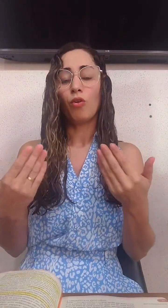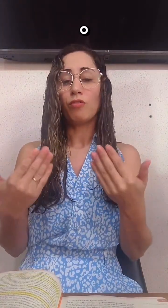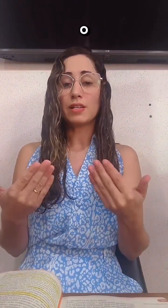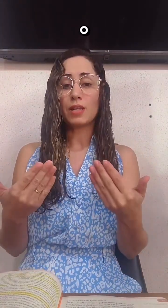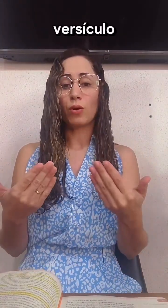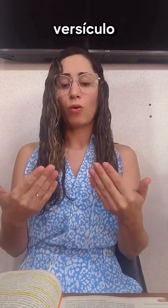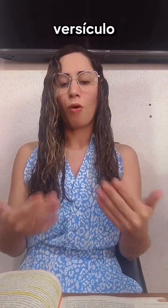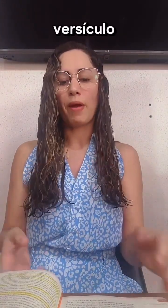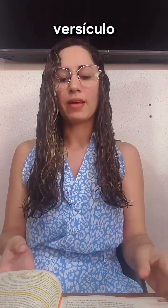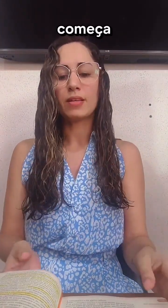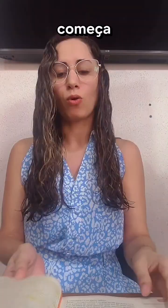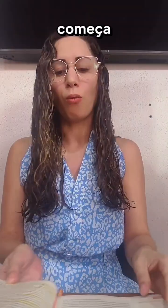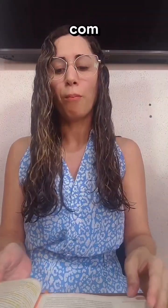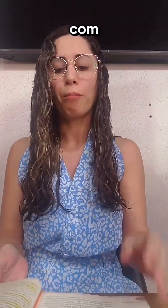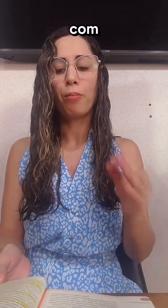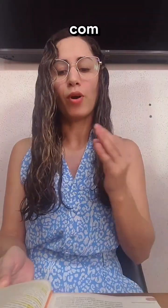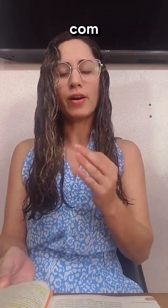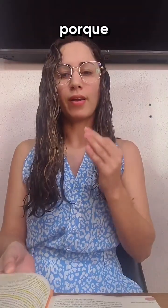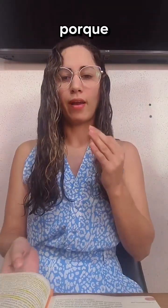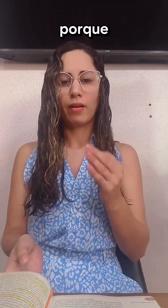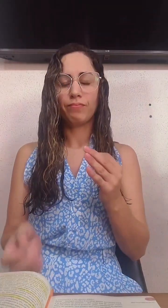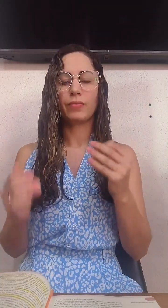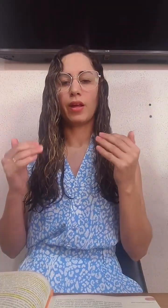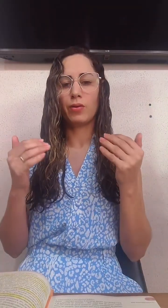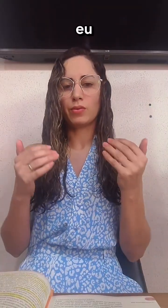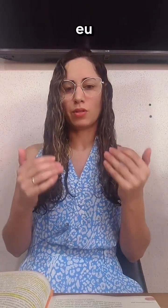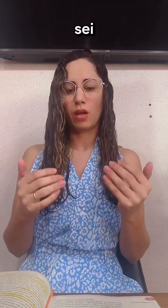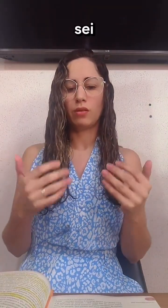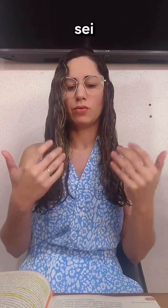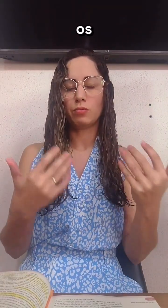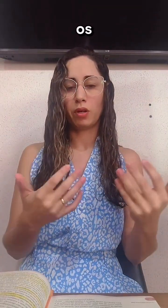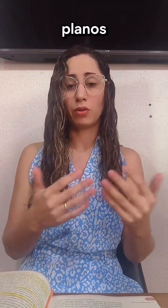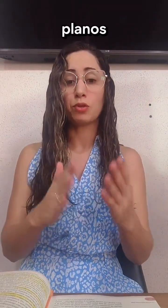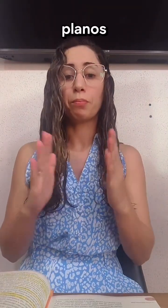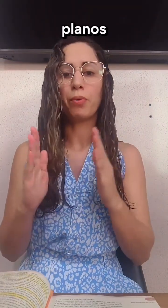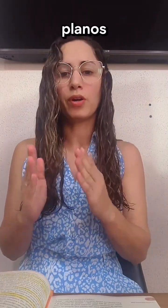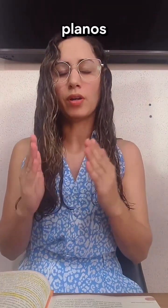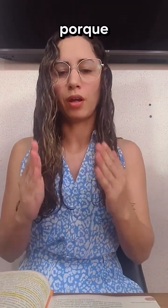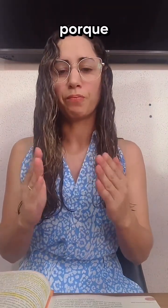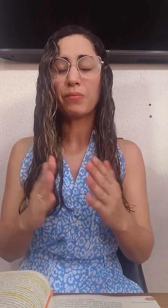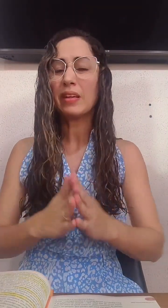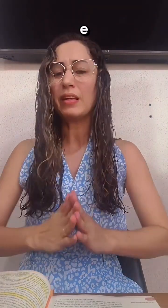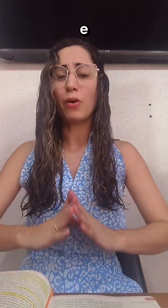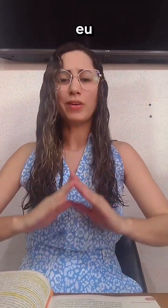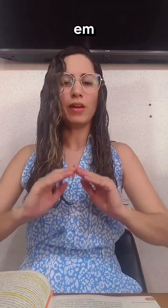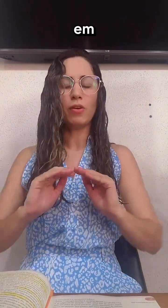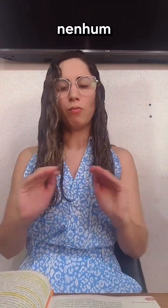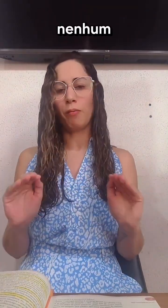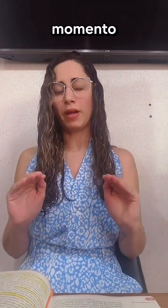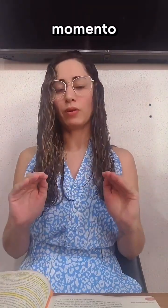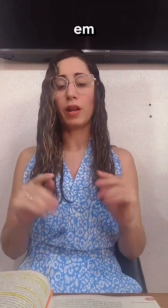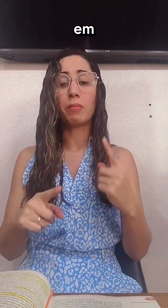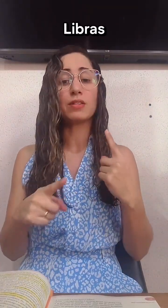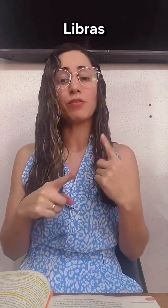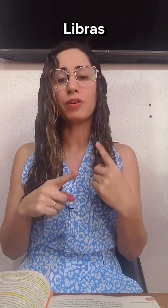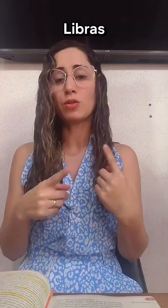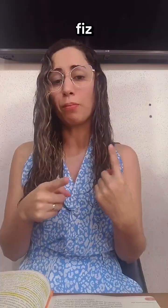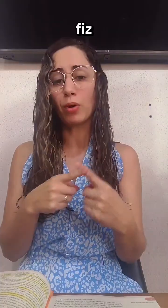O versículo começa com porque eu sei os planos. Por quê? E eu, em nenhum momento em Libras, eu fiz o